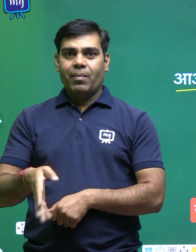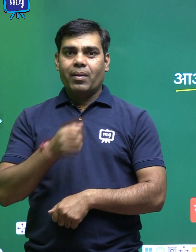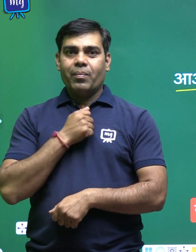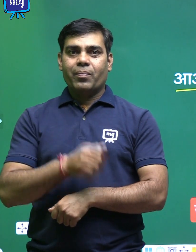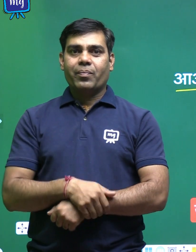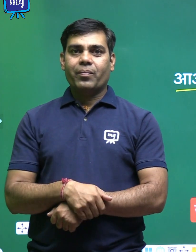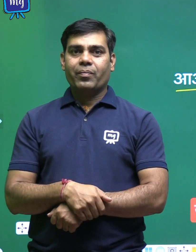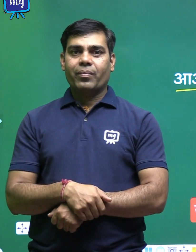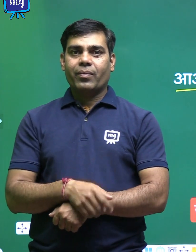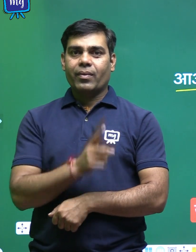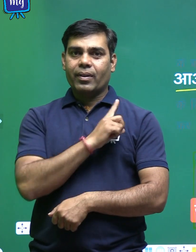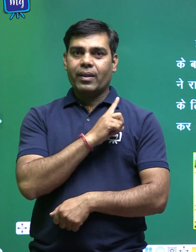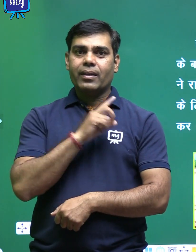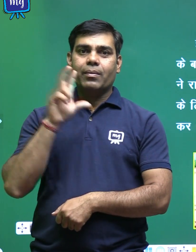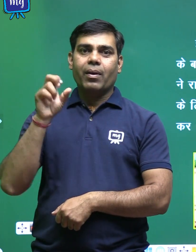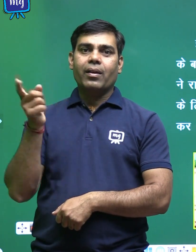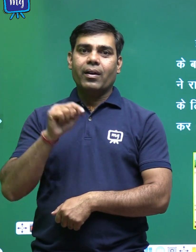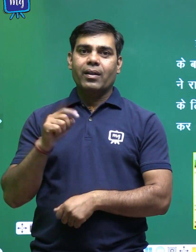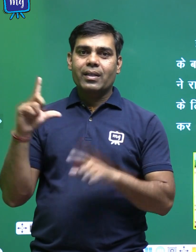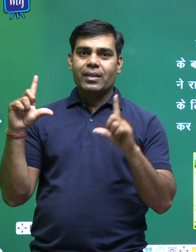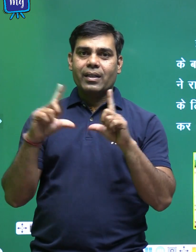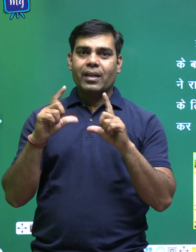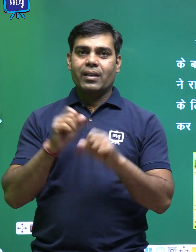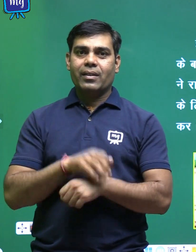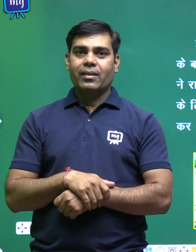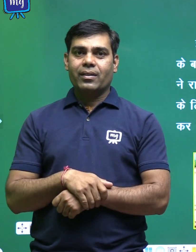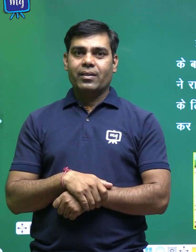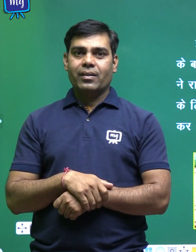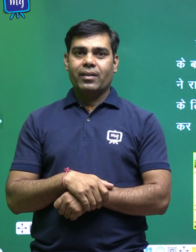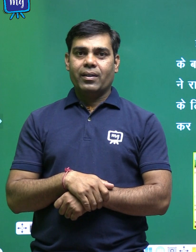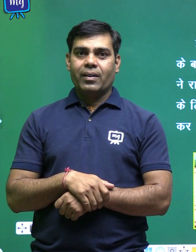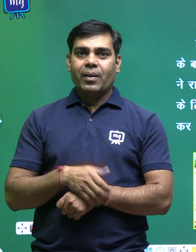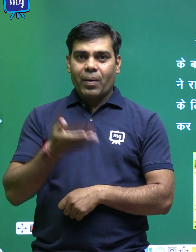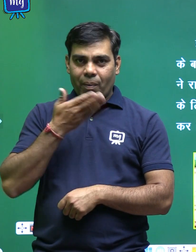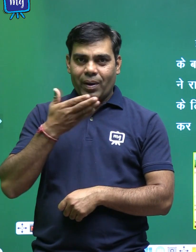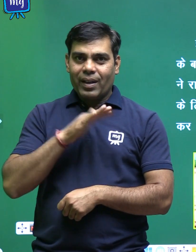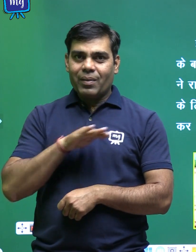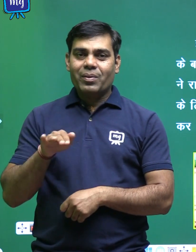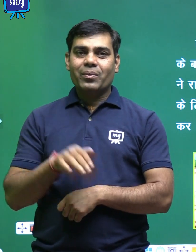हम इस पाठ का सार पढ़ेंगे। बच्चों,